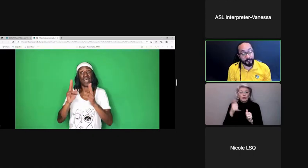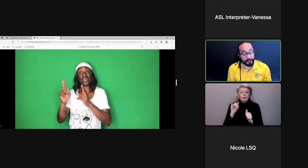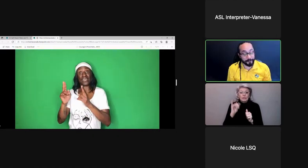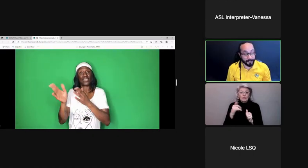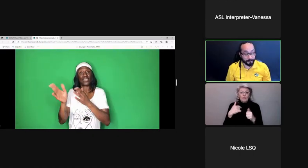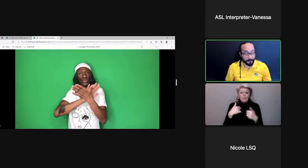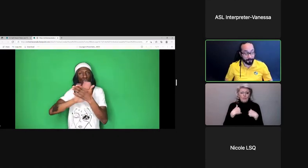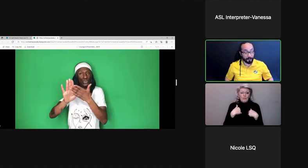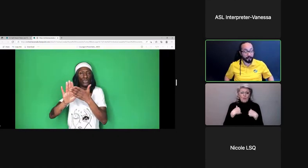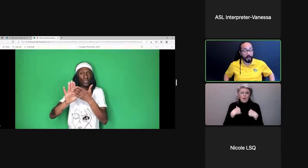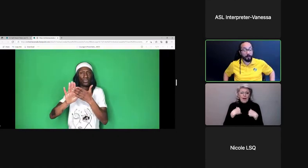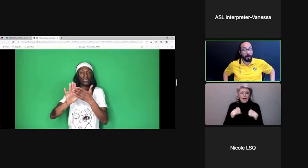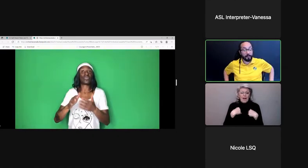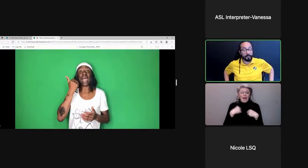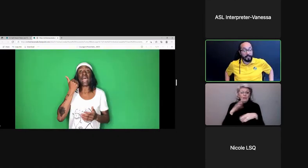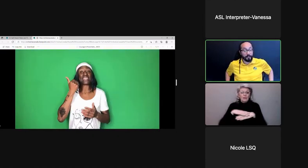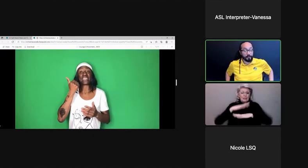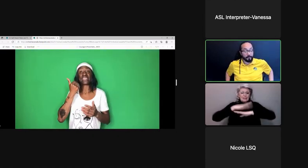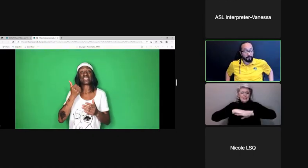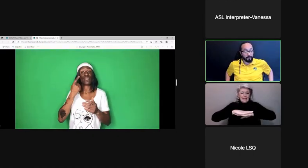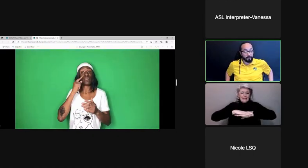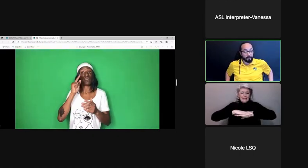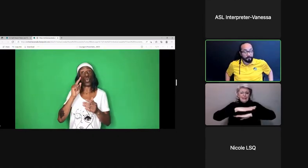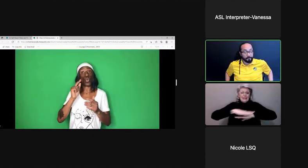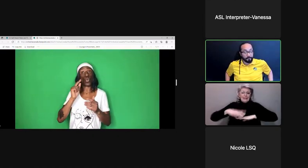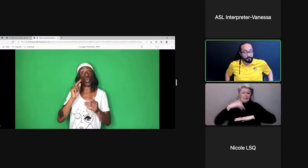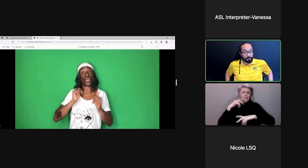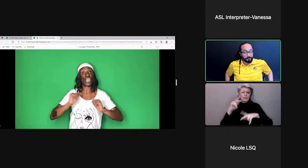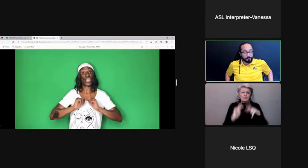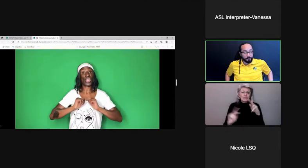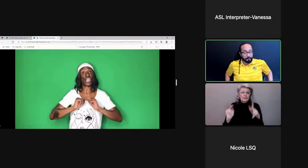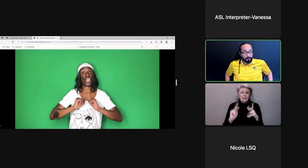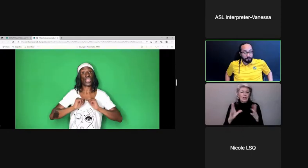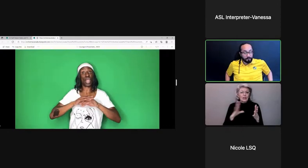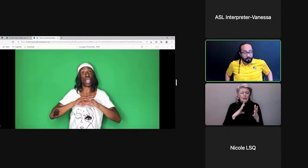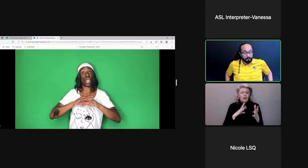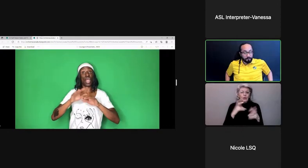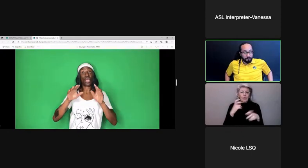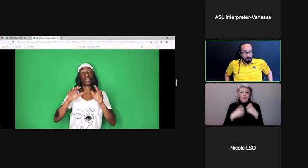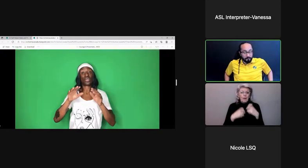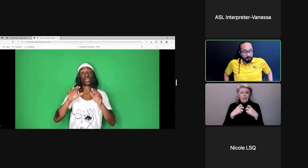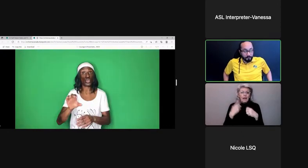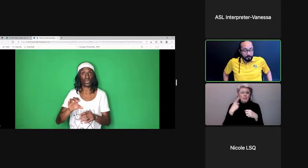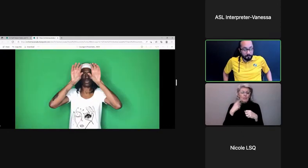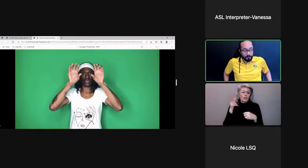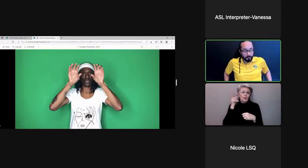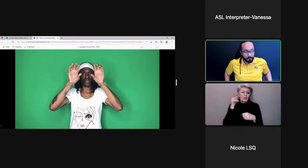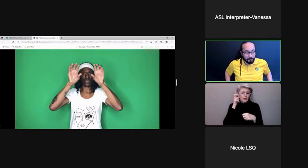veux être sur la scène pour les gens qui auraient des difficultés au niveau de l'OUS.